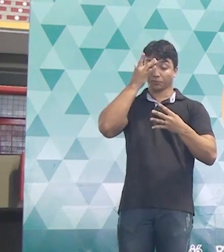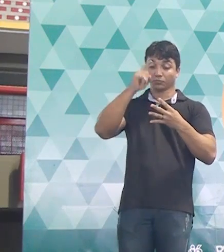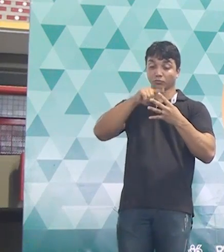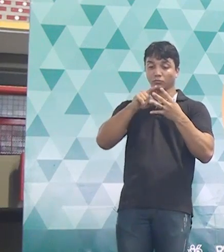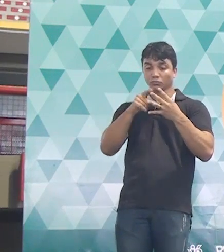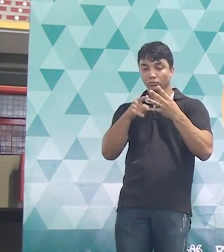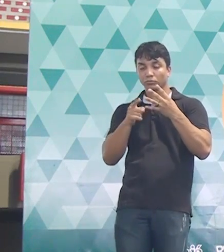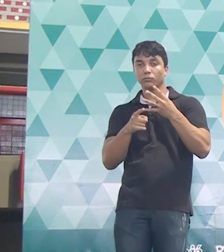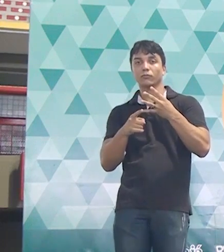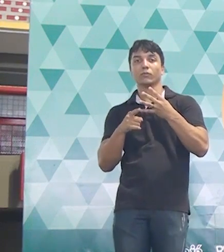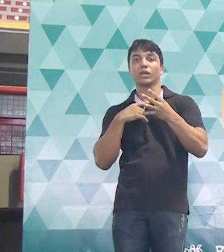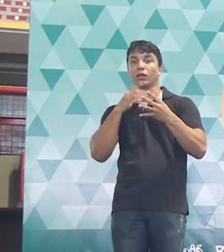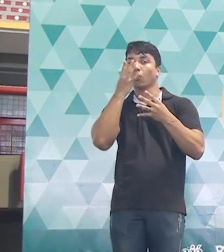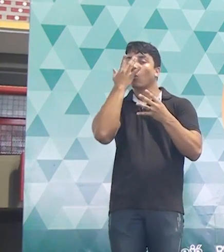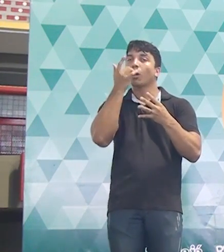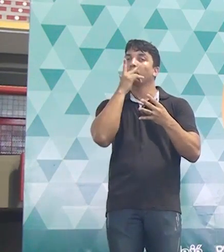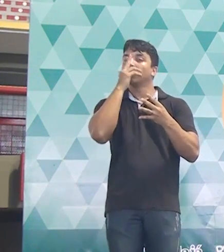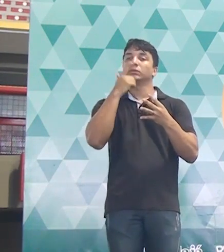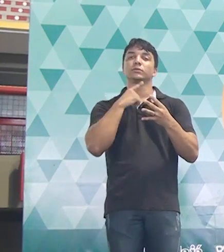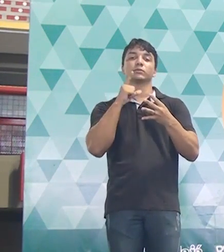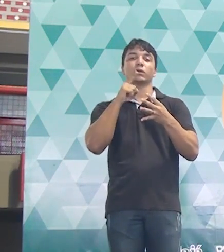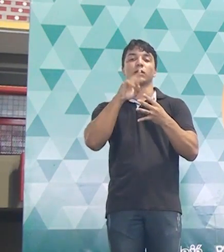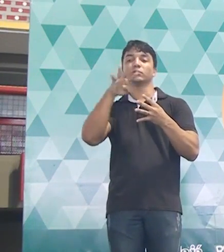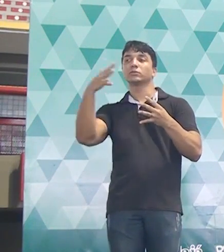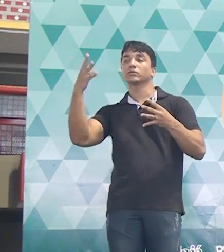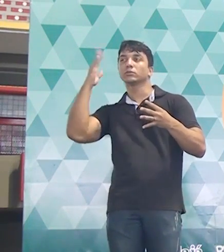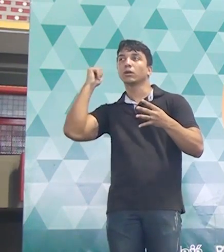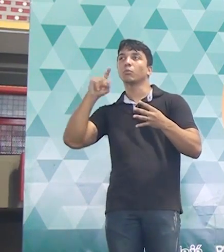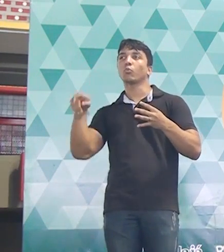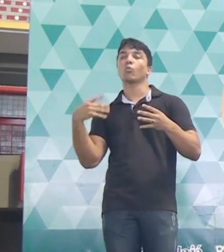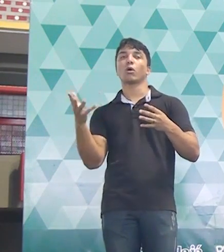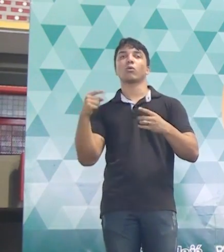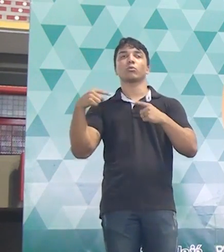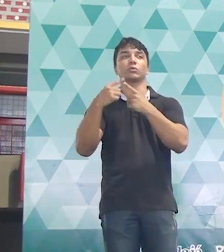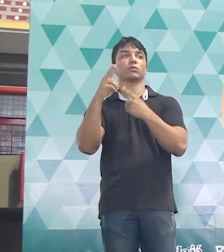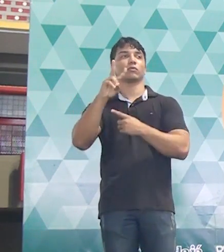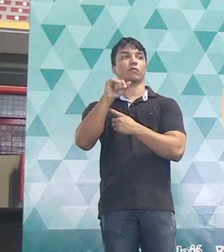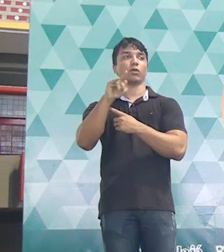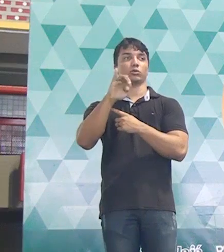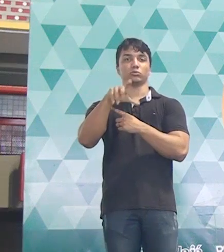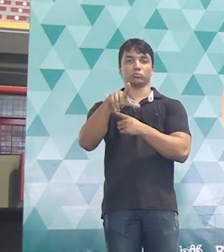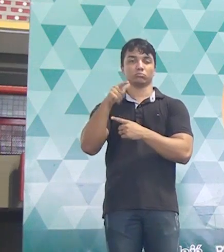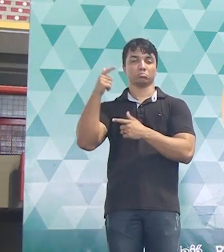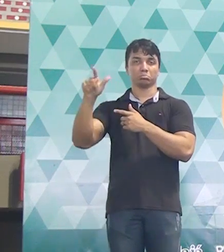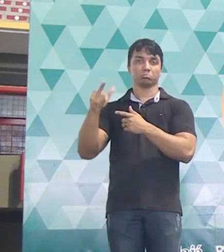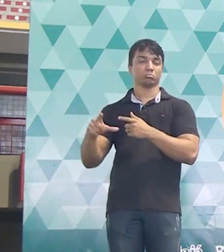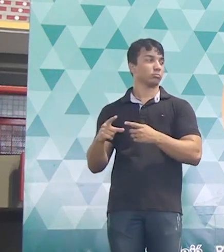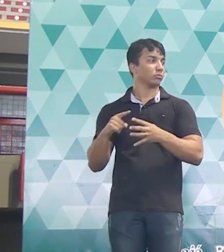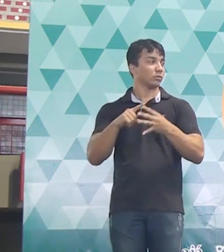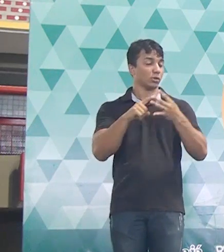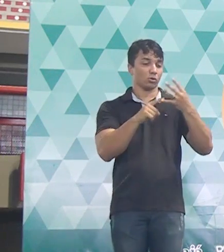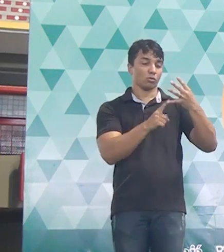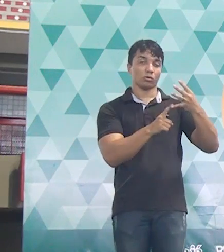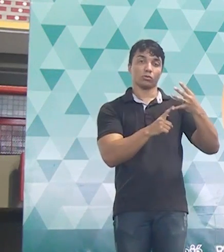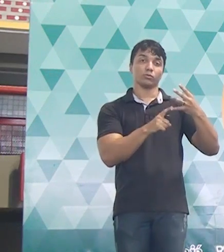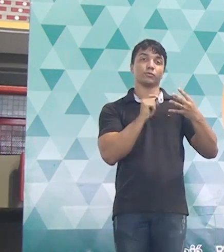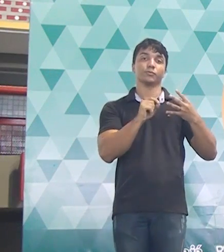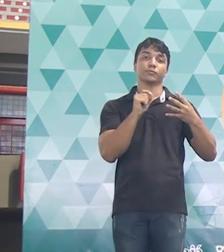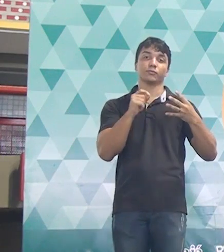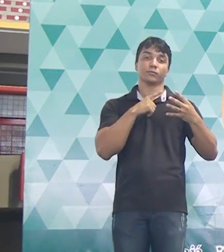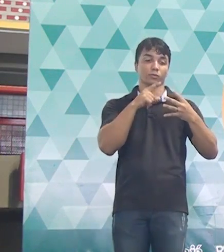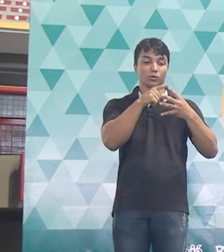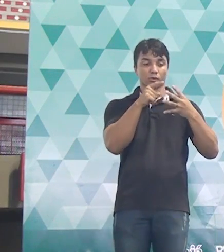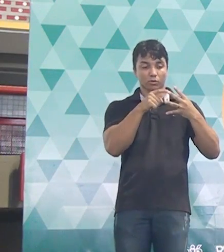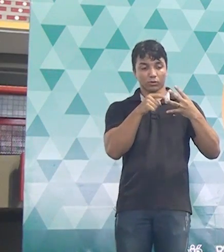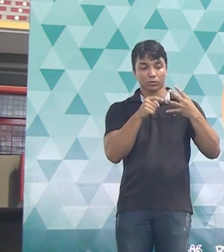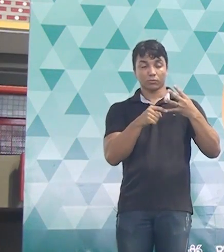ácidos fixos, você, por tabela, saberá quem são os voláteis. São todos os demais. Desses 4, tem